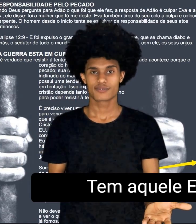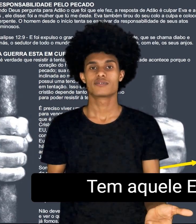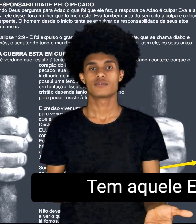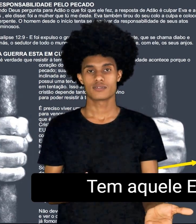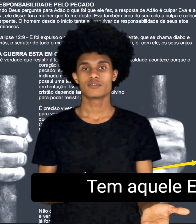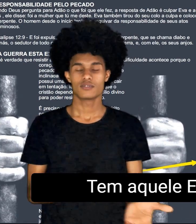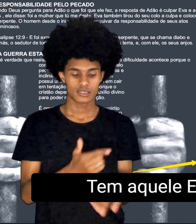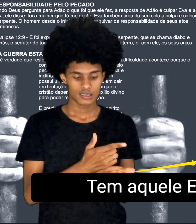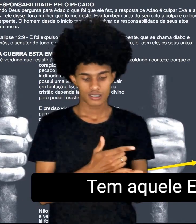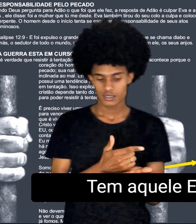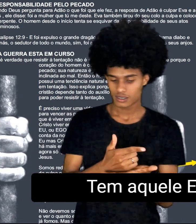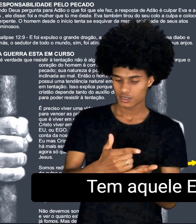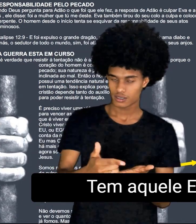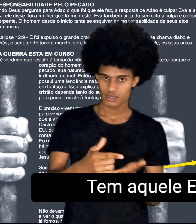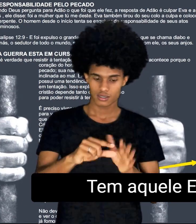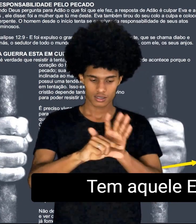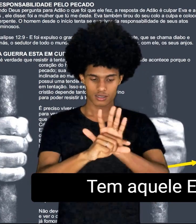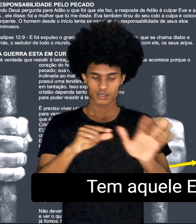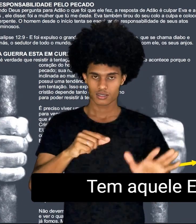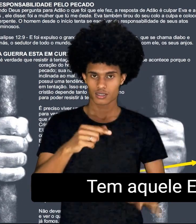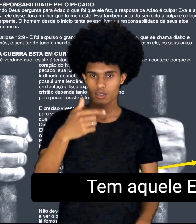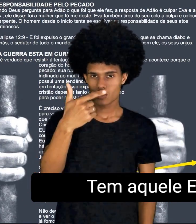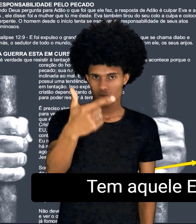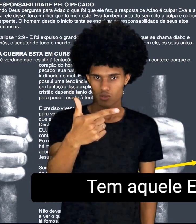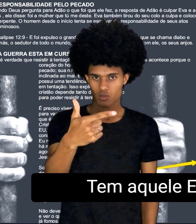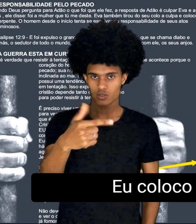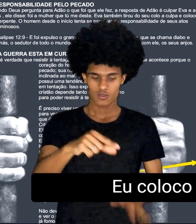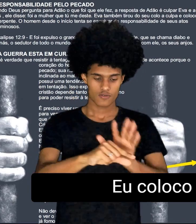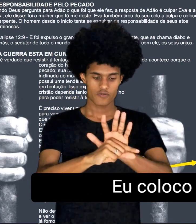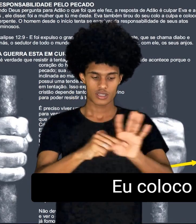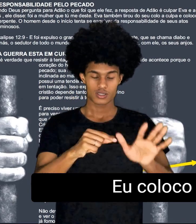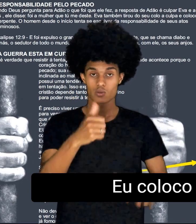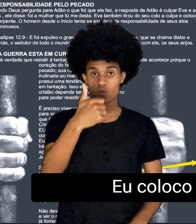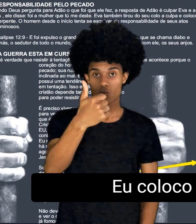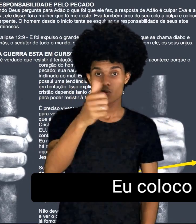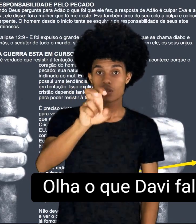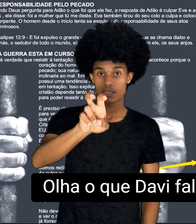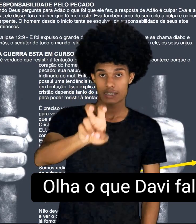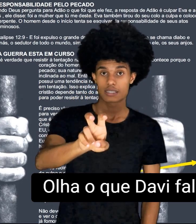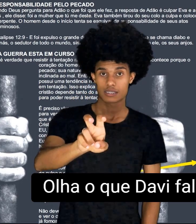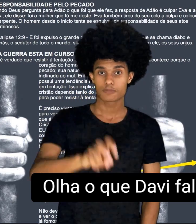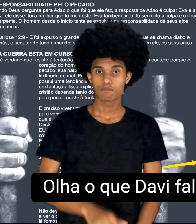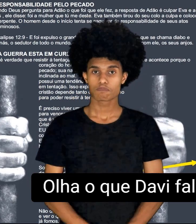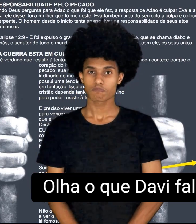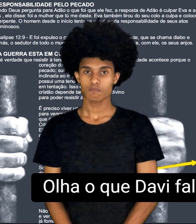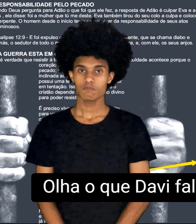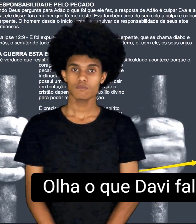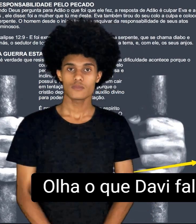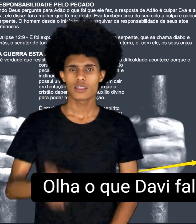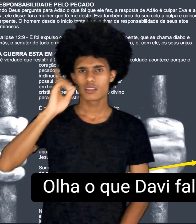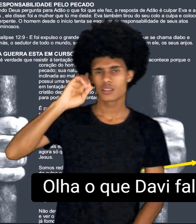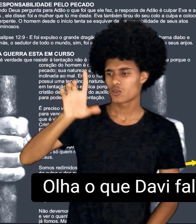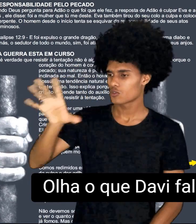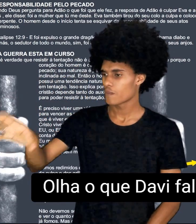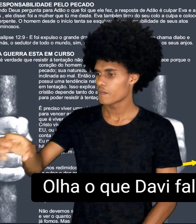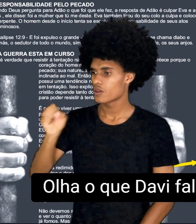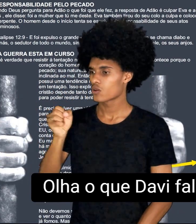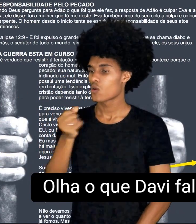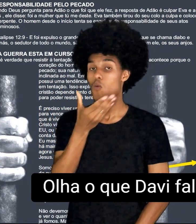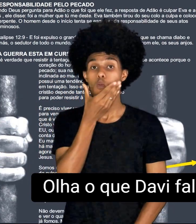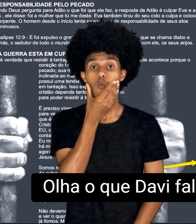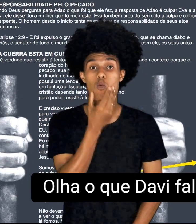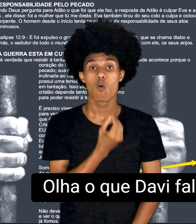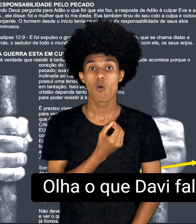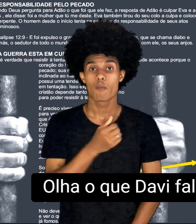Davi tem aquele episódio com Batseba e eu coloco aqui em Salmo 51. Olha o que Deus fala, o Davi fala em Salmo